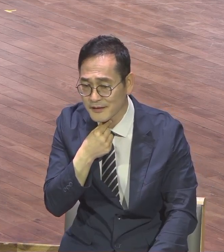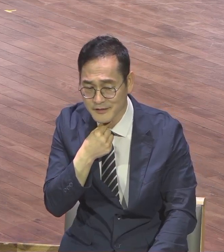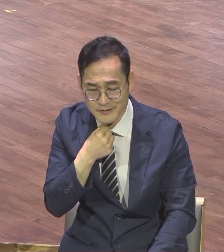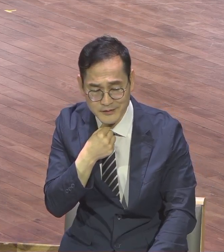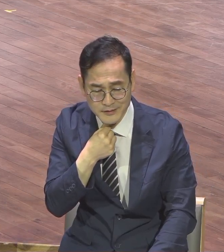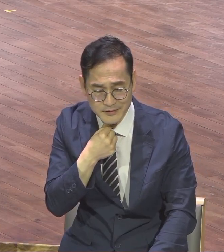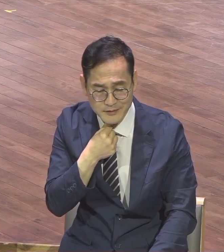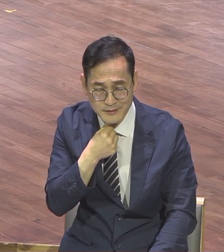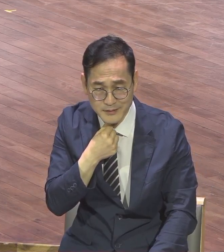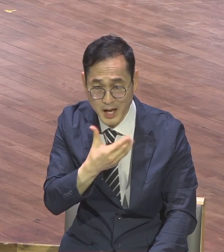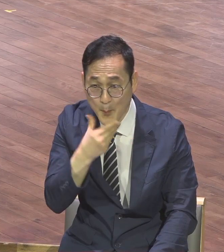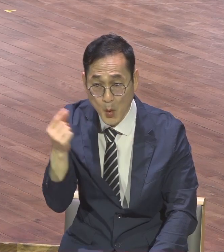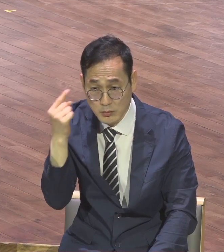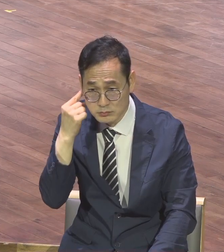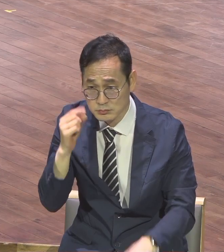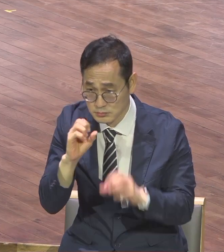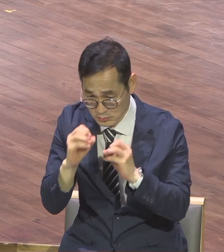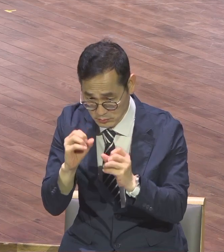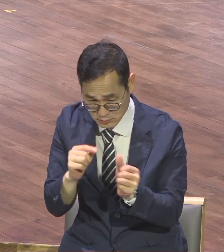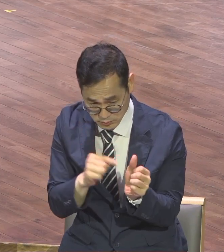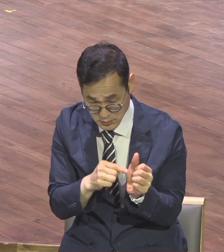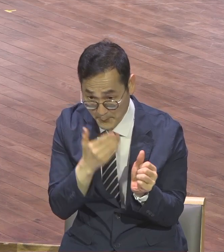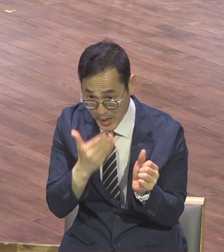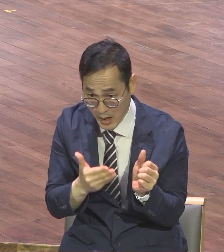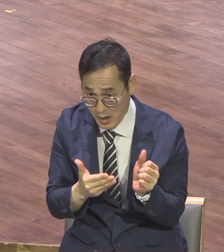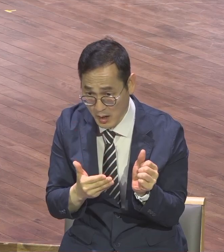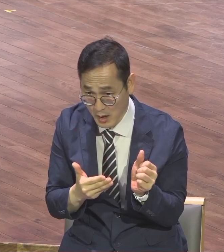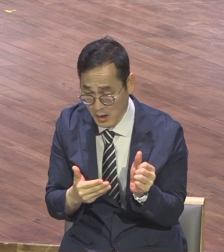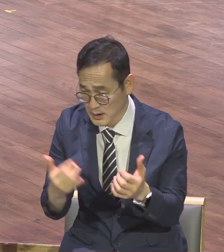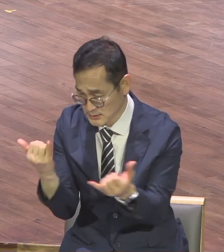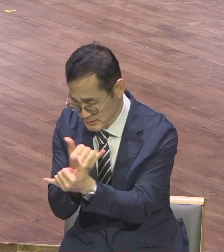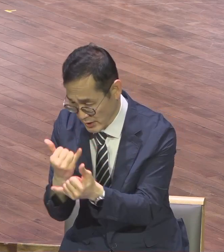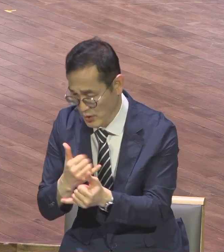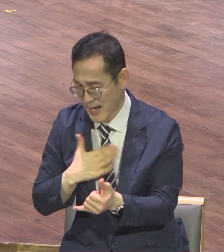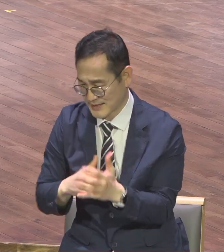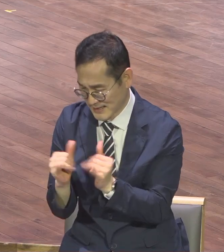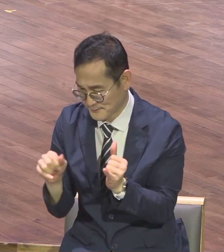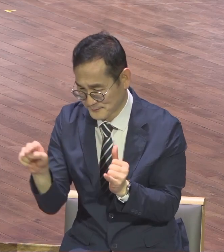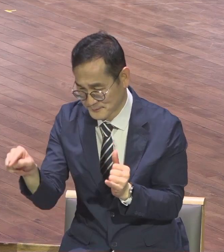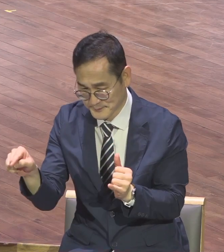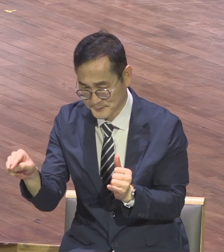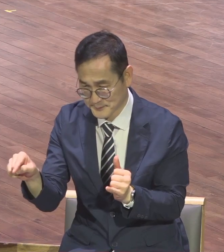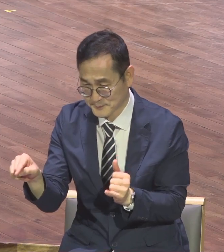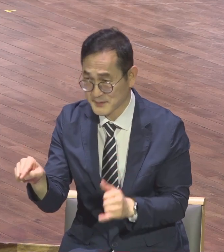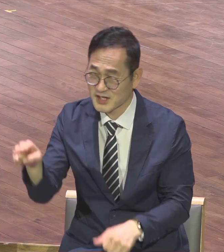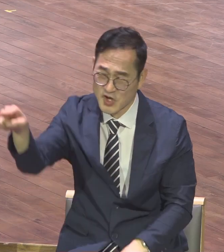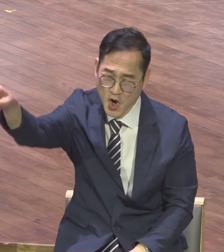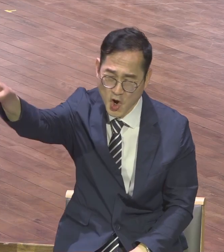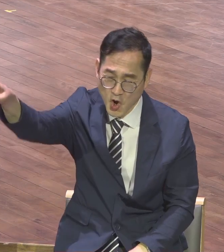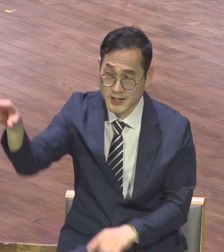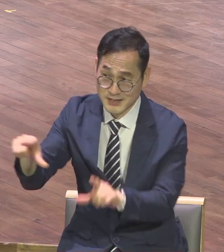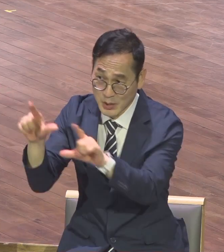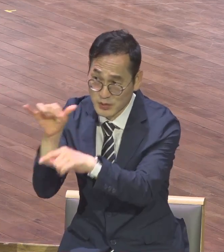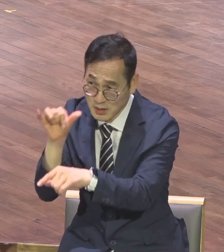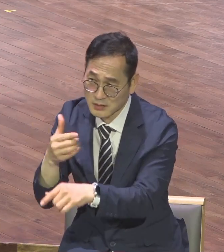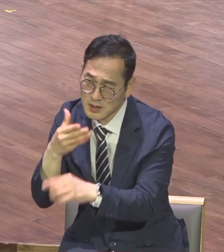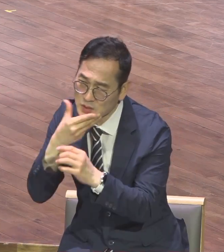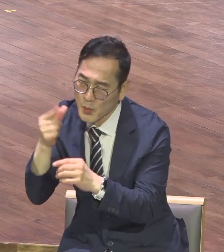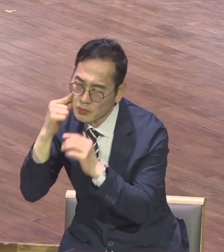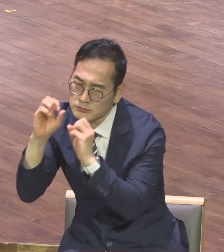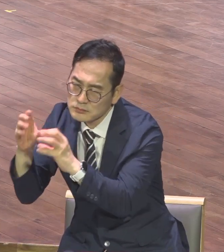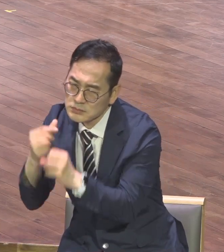말이에요. 복음을 증거할 수 있는데 우리 친척이, 우리 내가 아는 지인이 어디 살고 있다면 그 사람 구분받아야